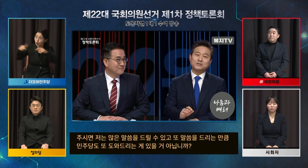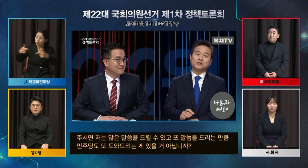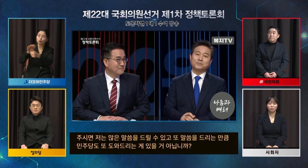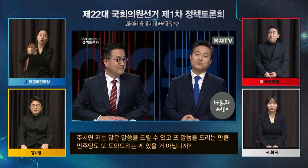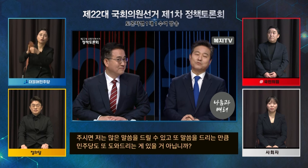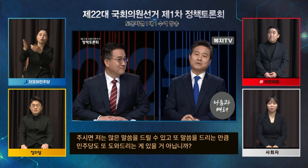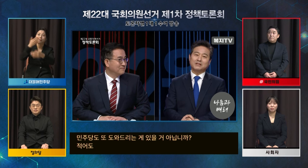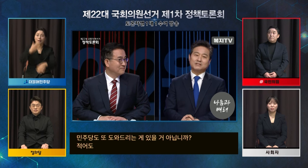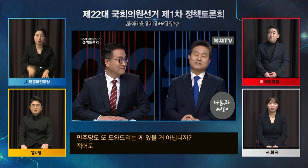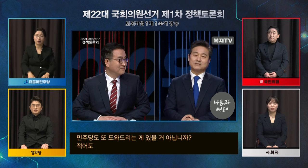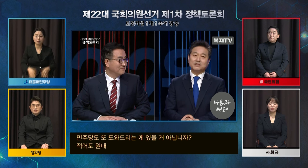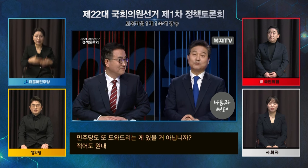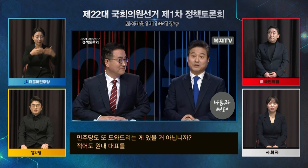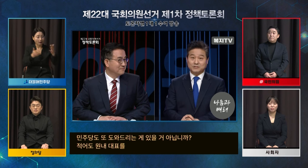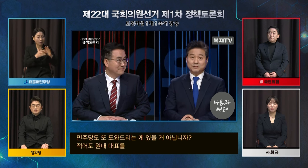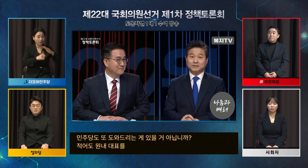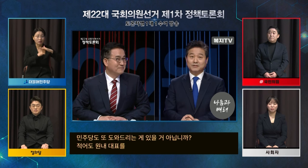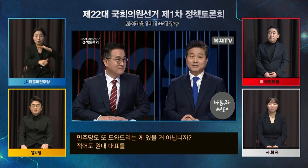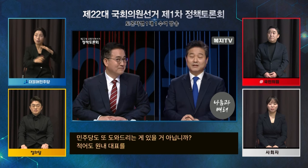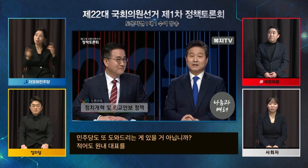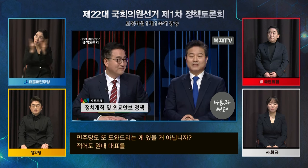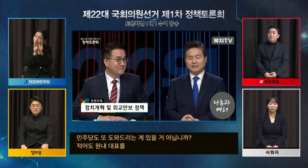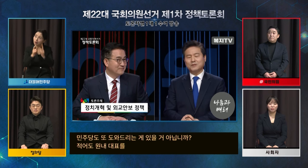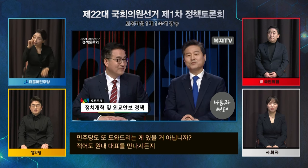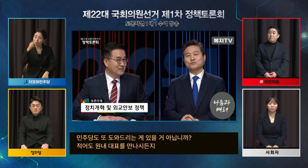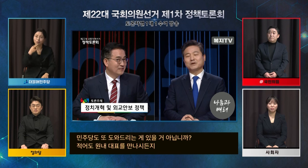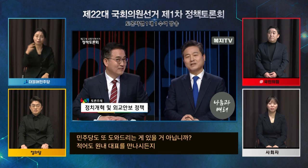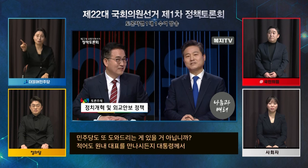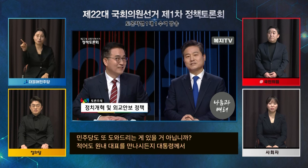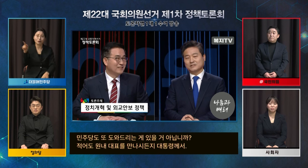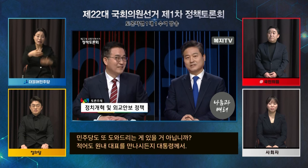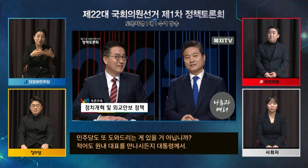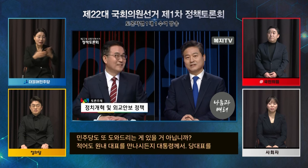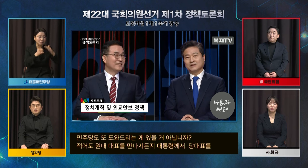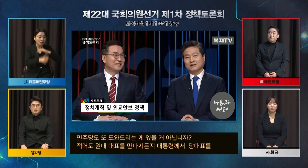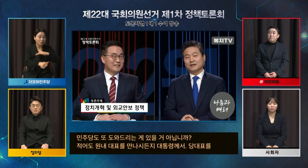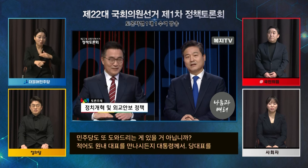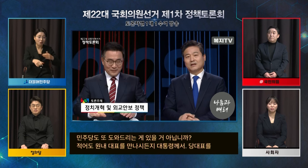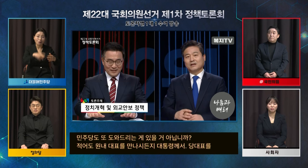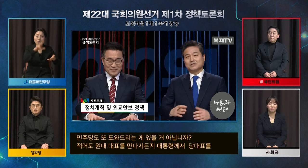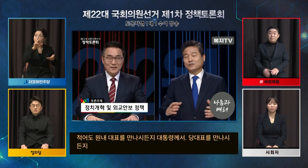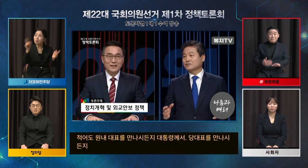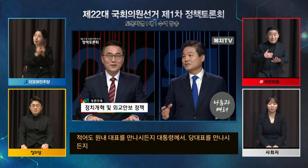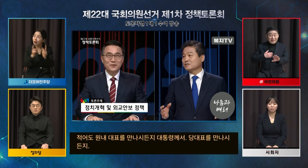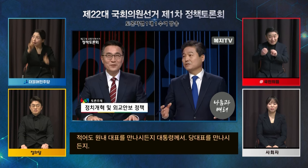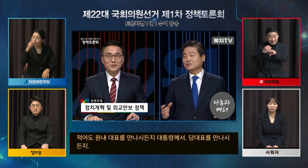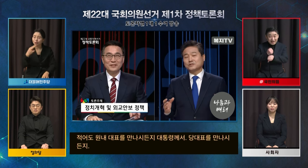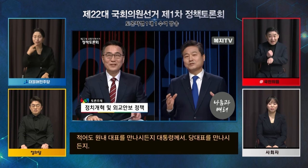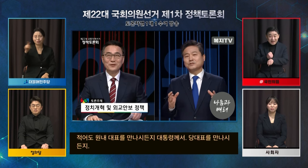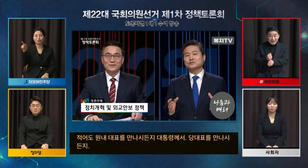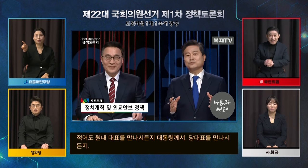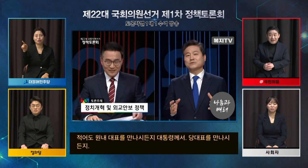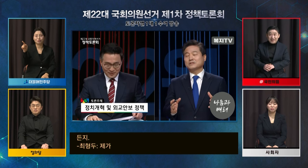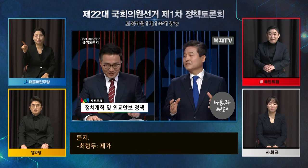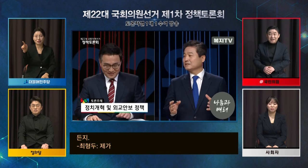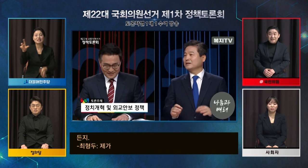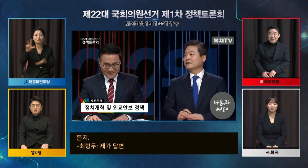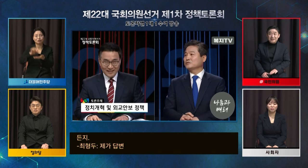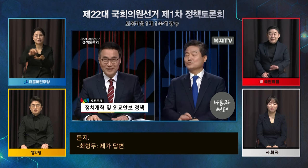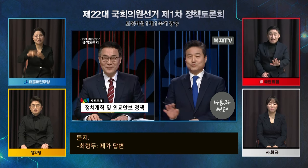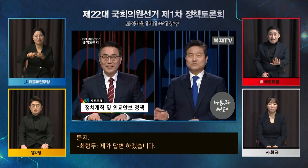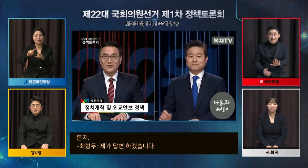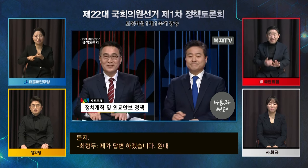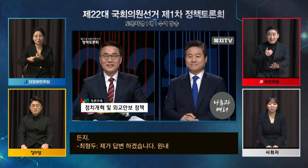적어도 원내대표를 좀 만나시든지 대통령께서 당대표를 좀 만나시든지. 제가 답변하겠습니다. 저는 그래서 원내대표를 만났고요.